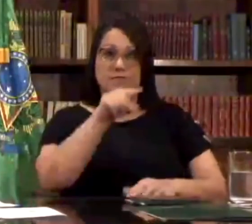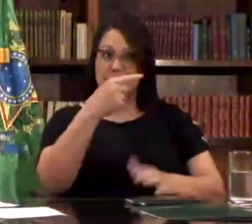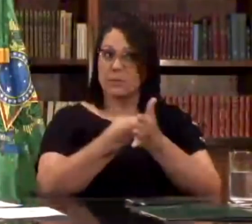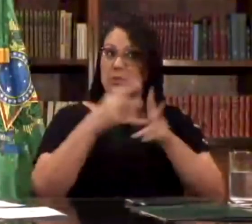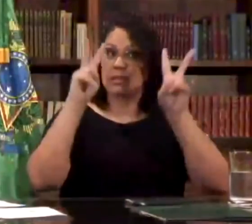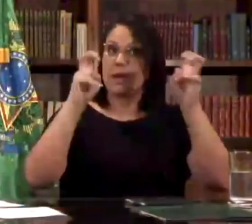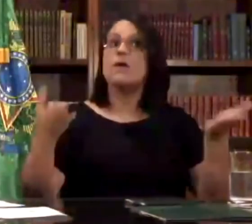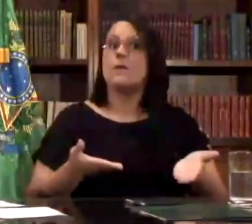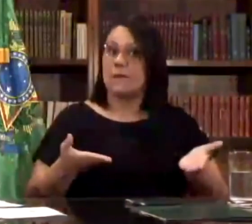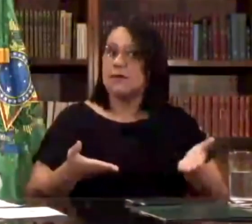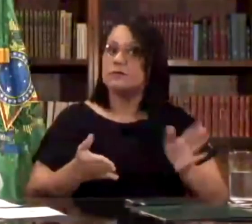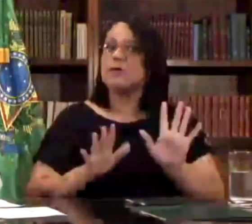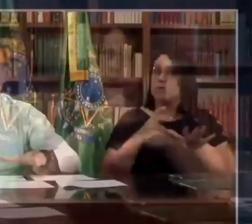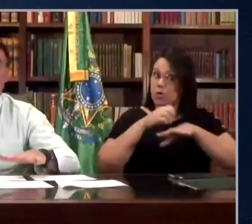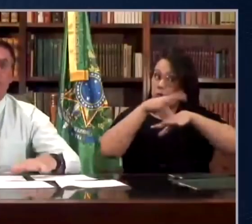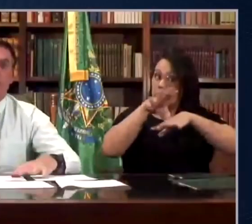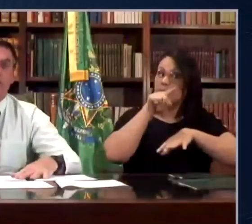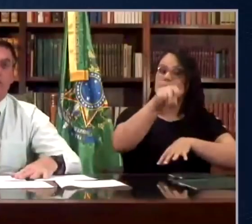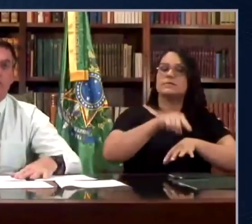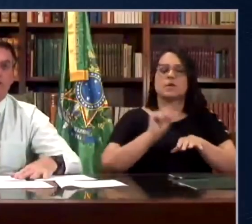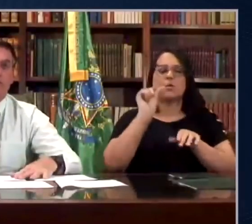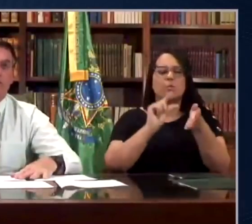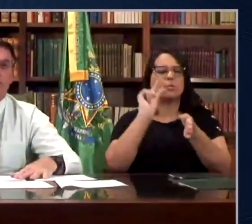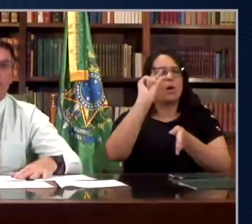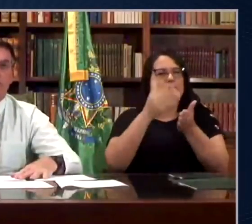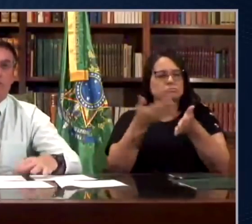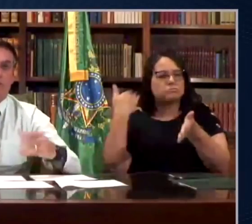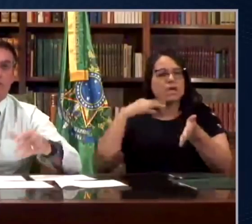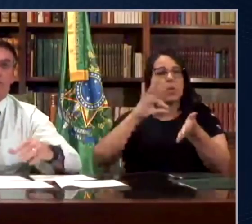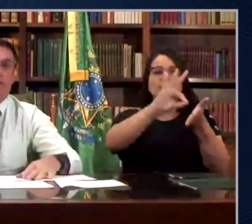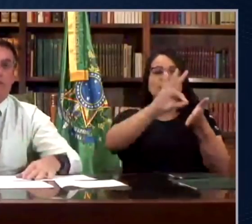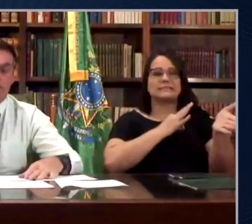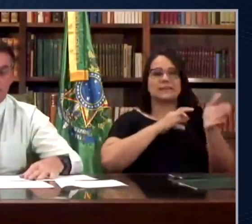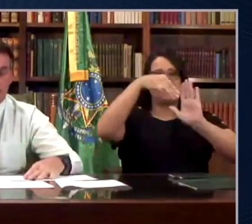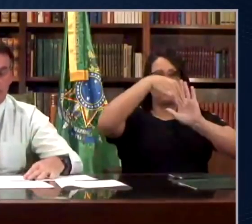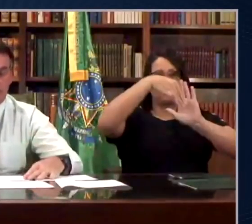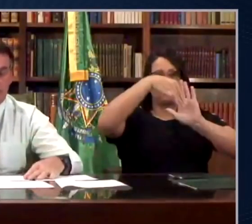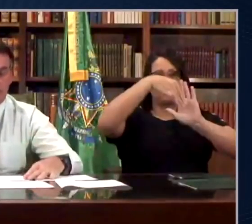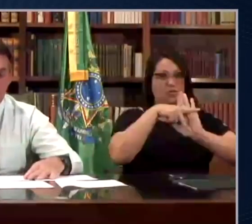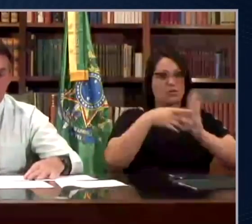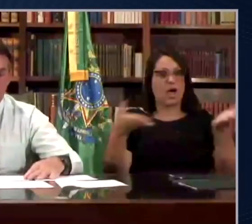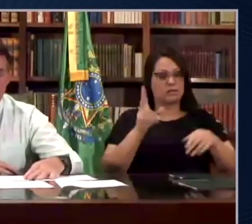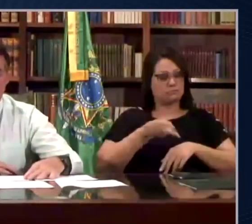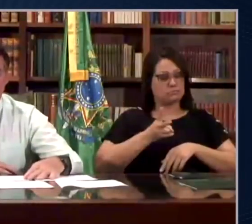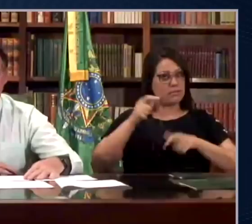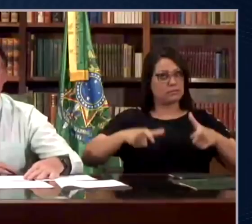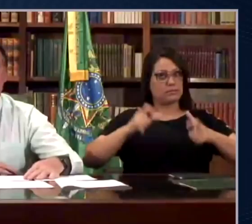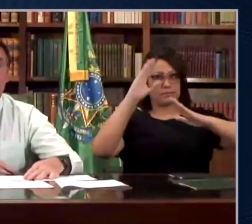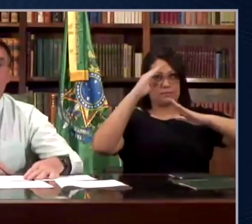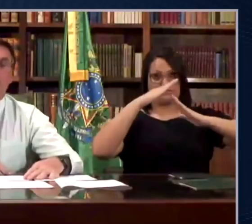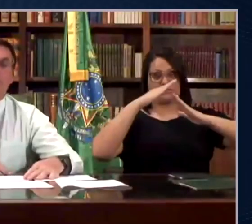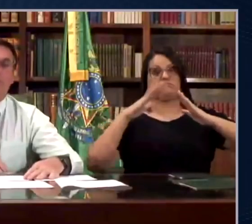hoje. O que eu posso dizer para você, Augusto? Eu agora há pouco assinei 4 medidas provisórias aqui no Palácio do Alvorada.